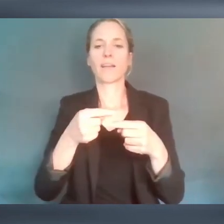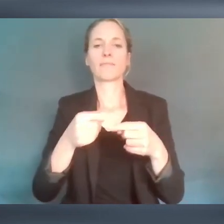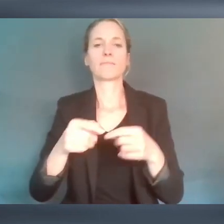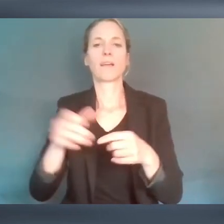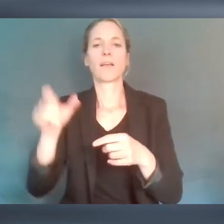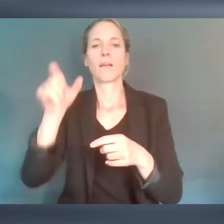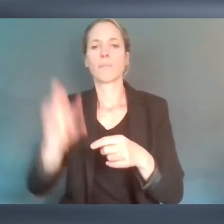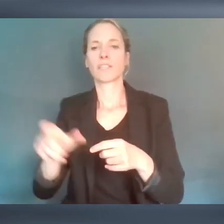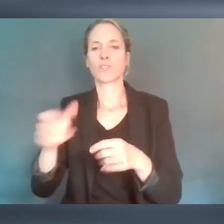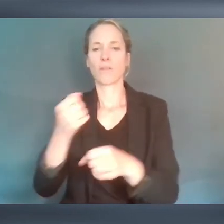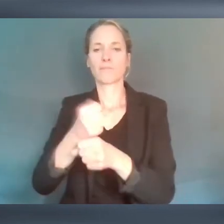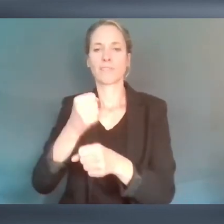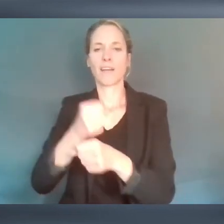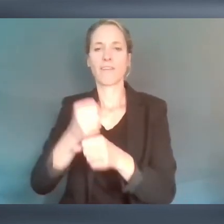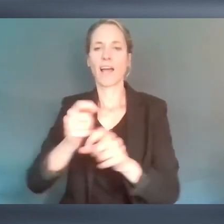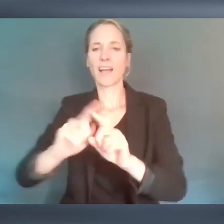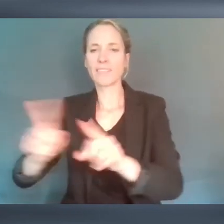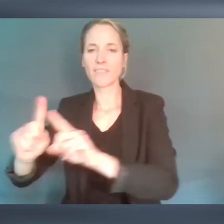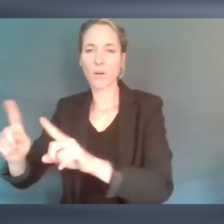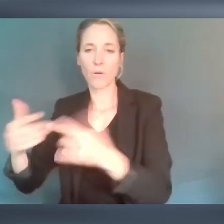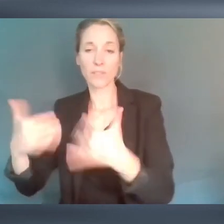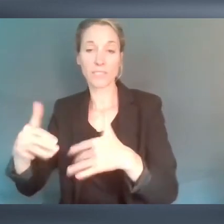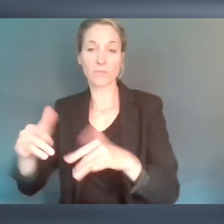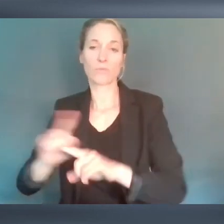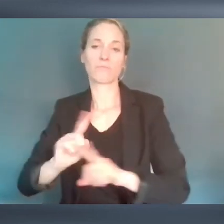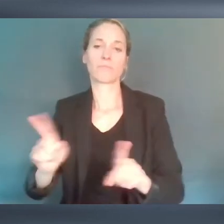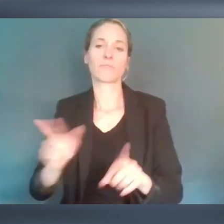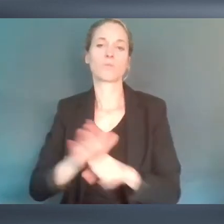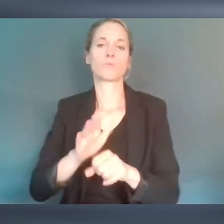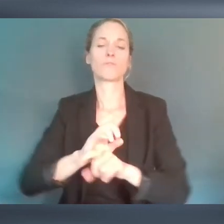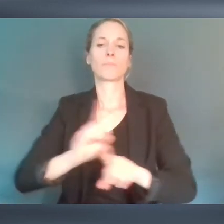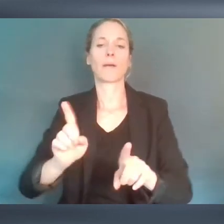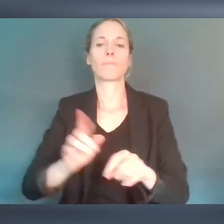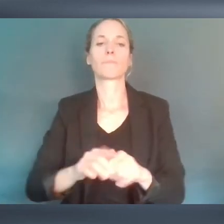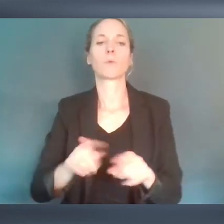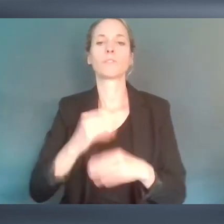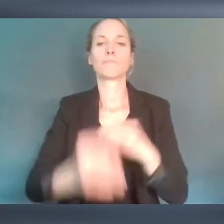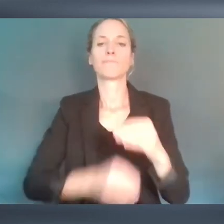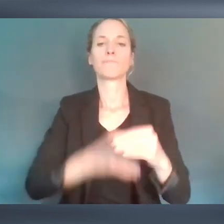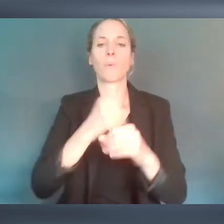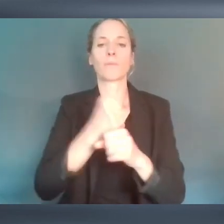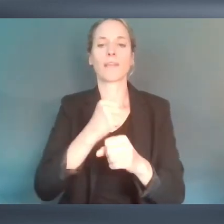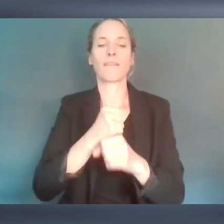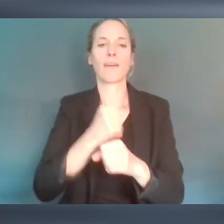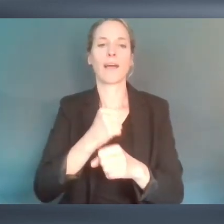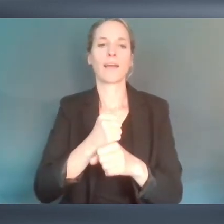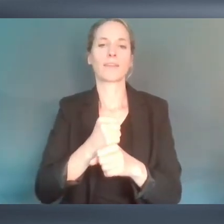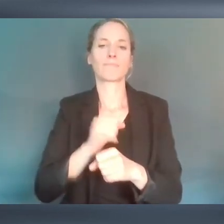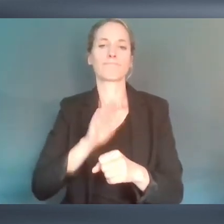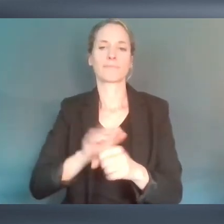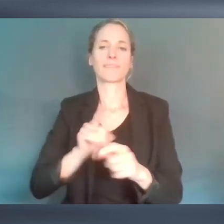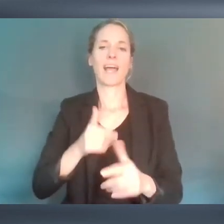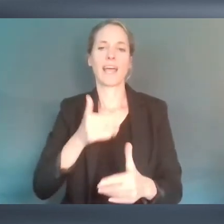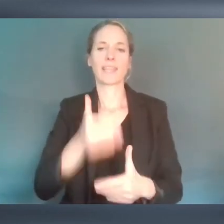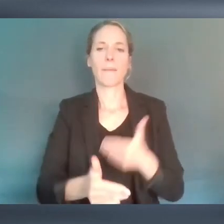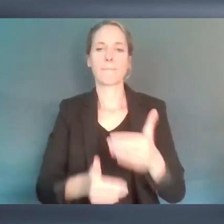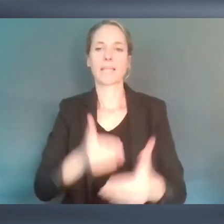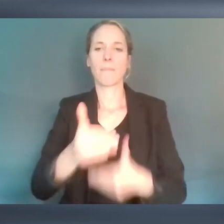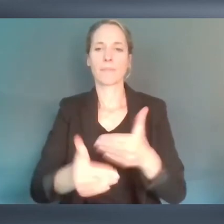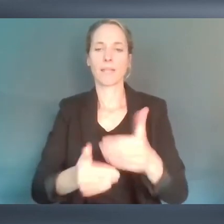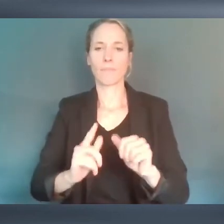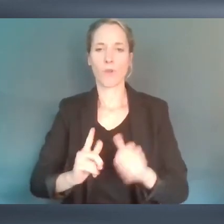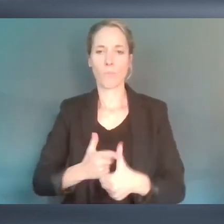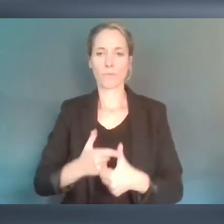Et puis le monde du travail, il faut le rappeler, il est très fait d'étapes différentes. On a la